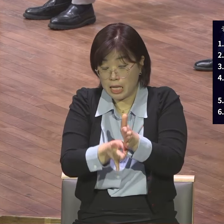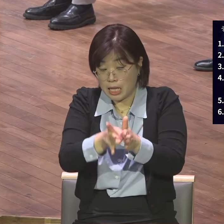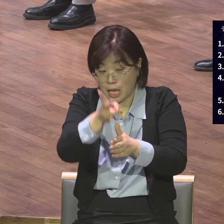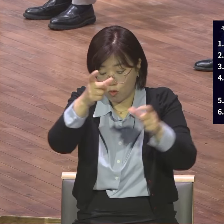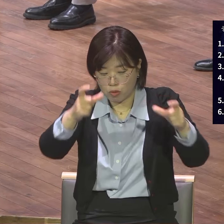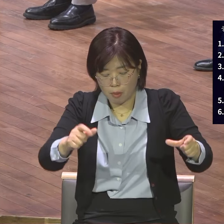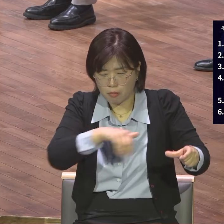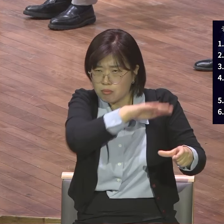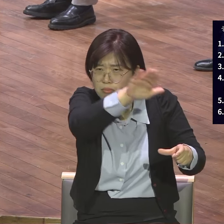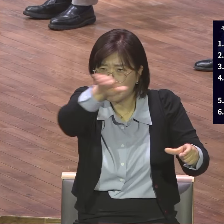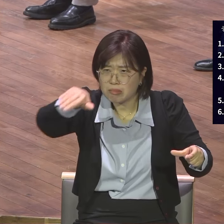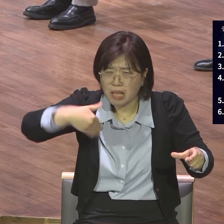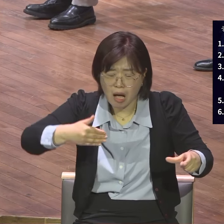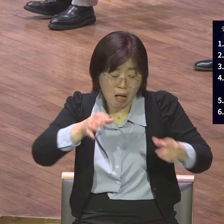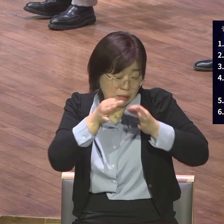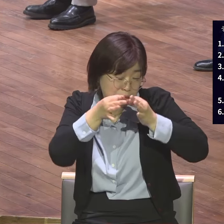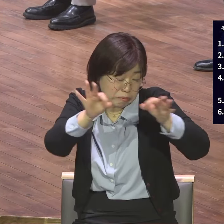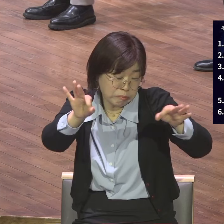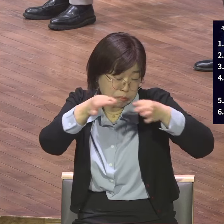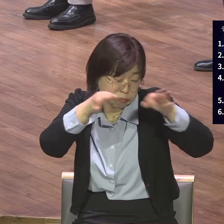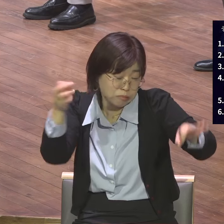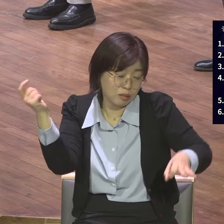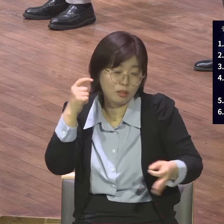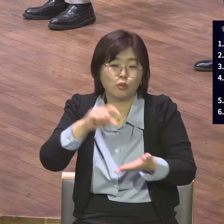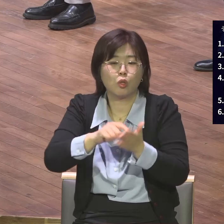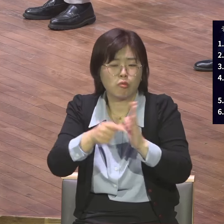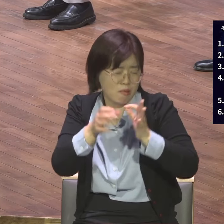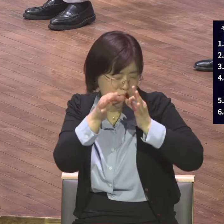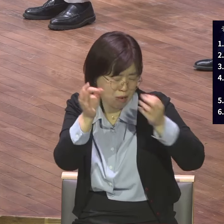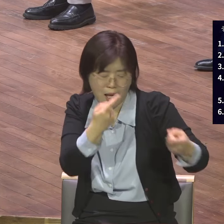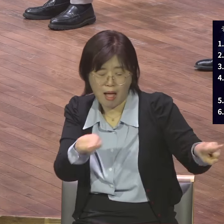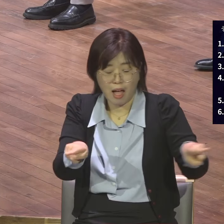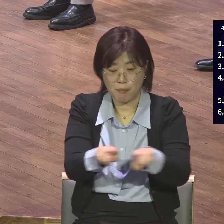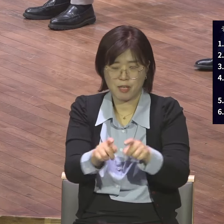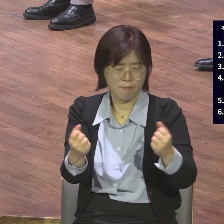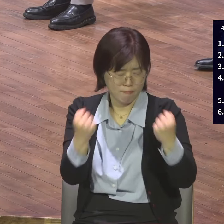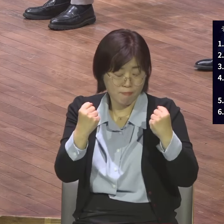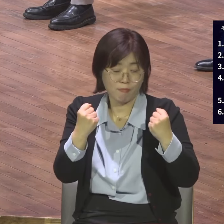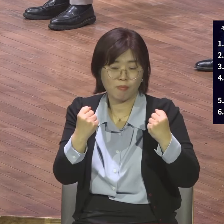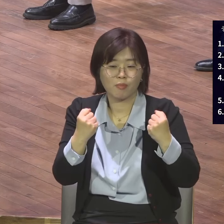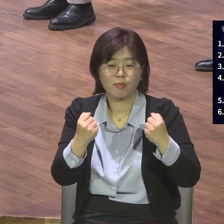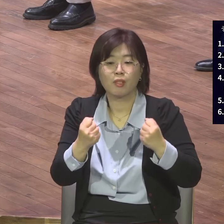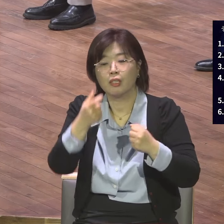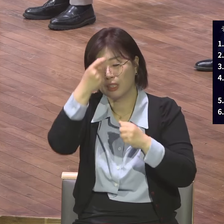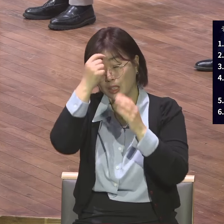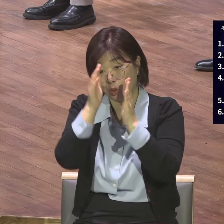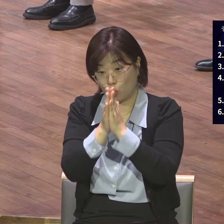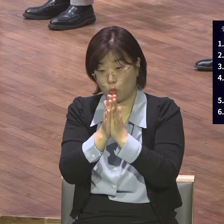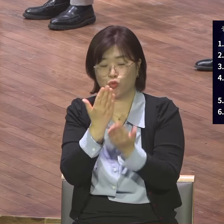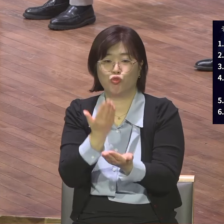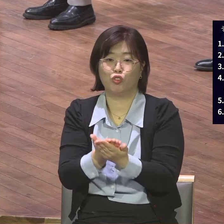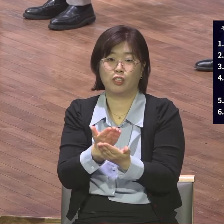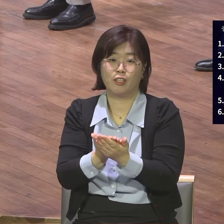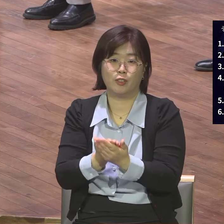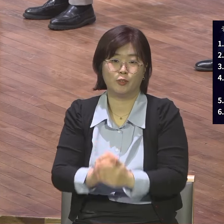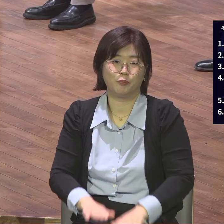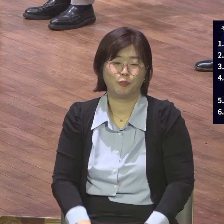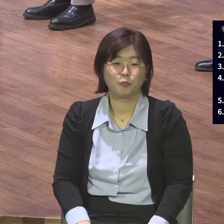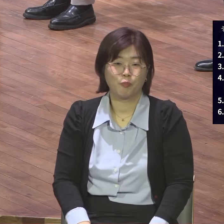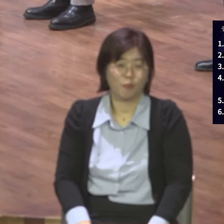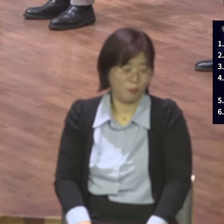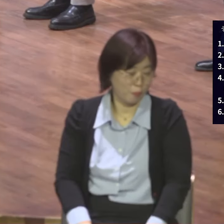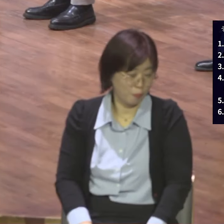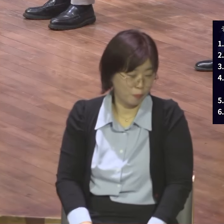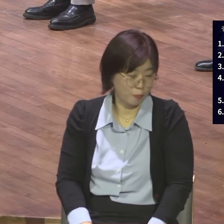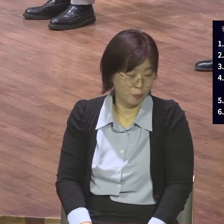정도로 부르짖었습니다. 우리가 합심하여 통성으로 기도할 때 스타트만 이공유의 응답, 장막터가 넓혀지는 응답을 우리에게 주실